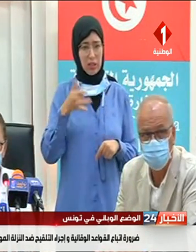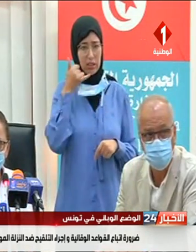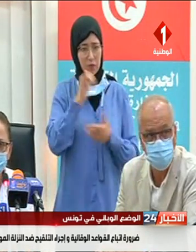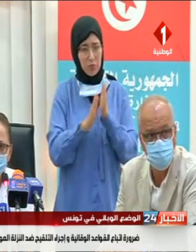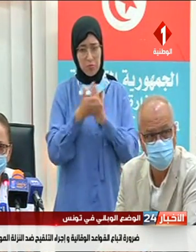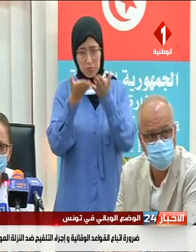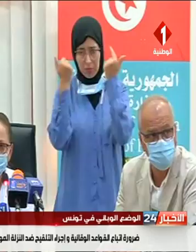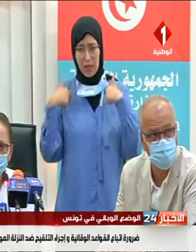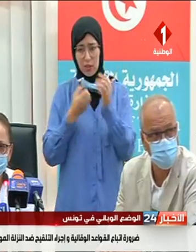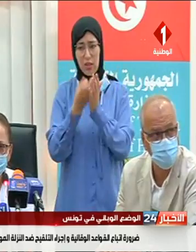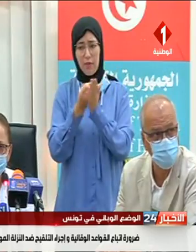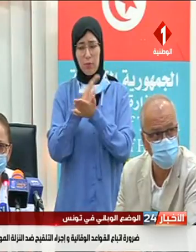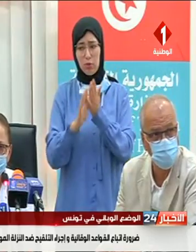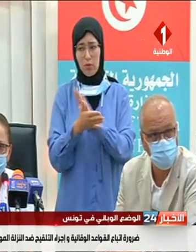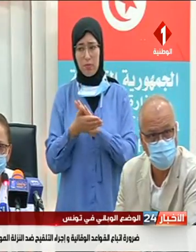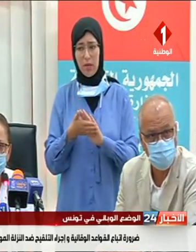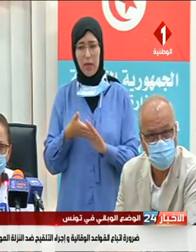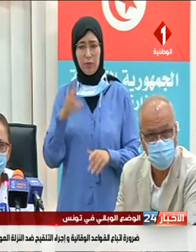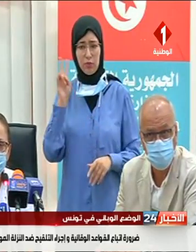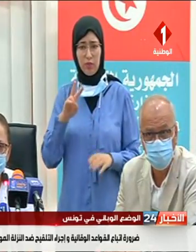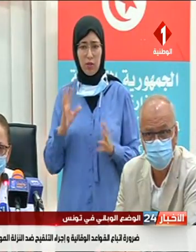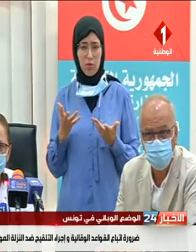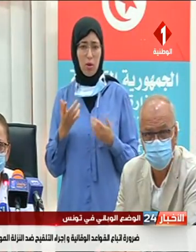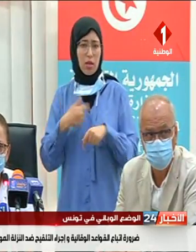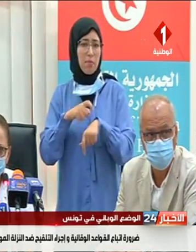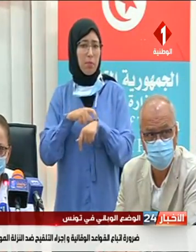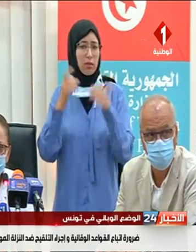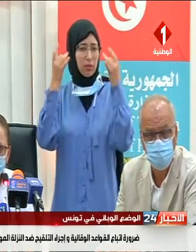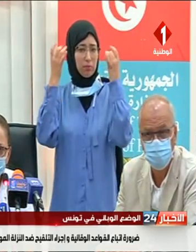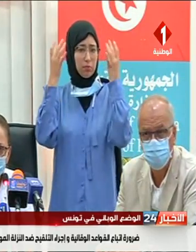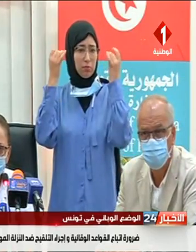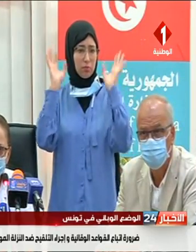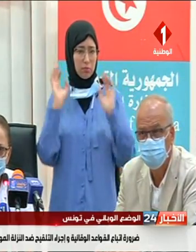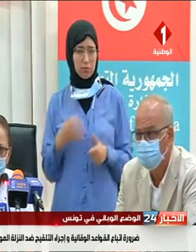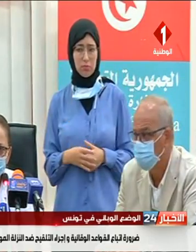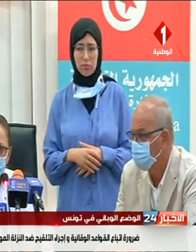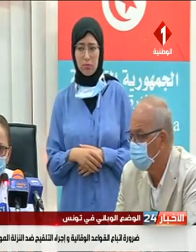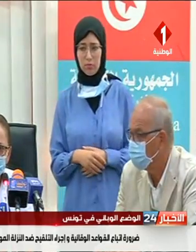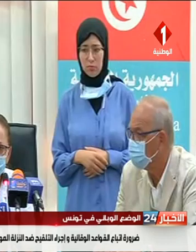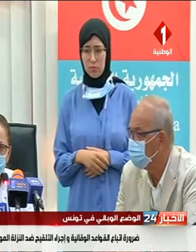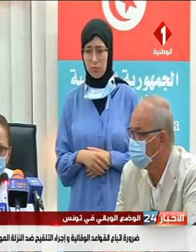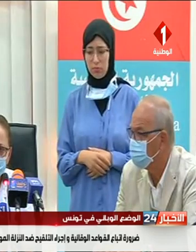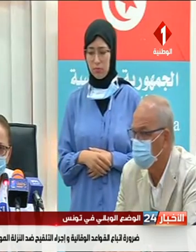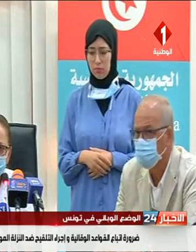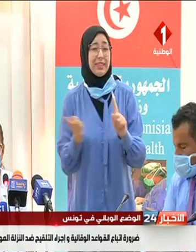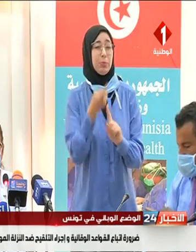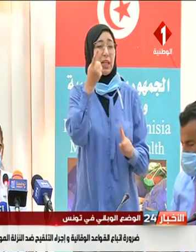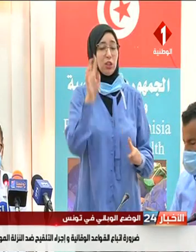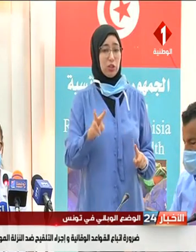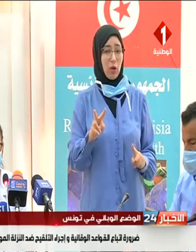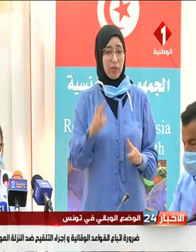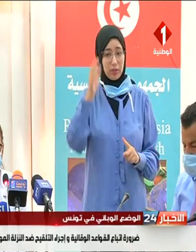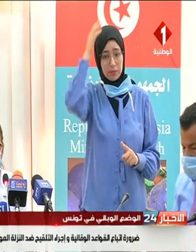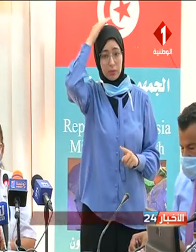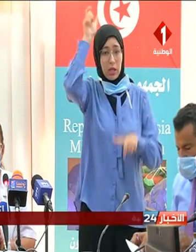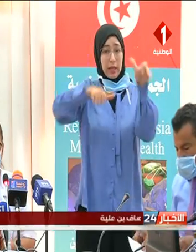للجنه العلميه ب مشابهه فيروس كورونا المتعلقه بتقديم اخر مستجدات تطور الوضع الوبائي وطنيا خاصيه جديده